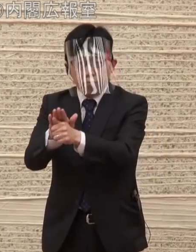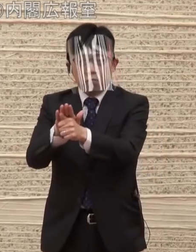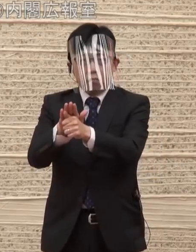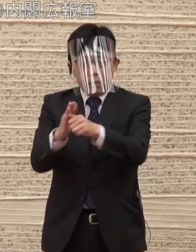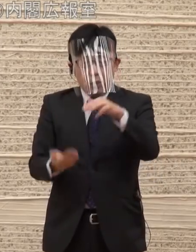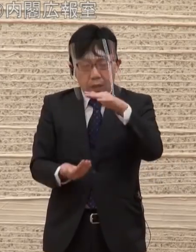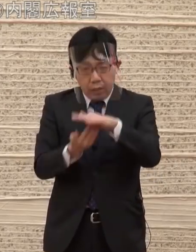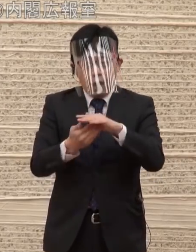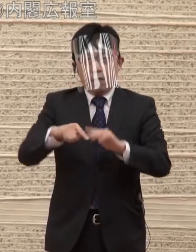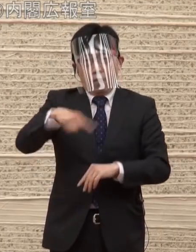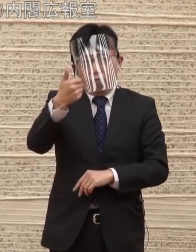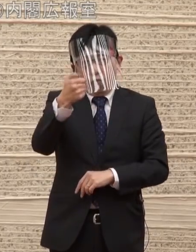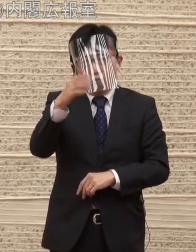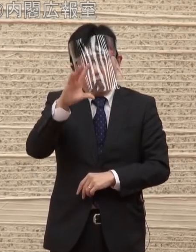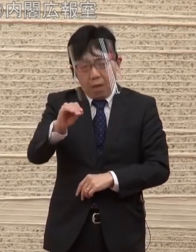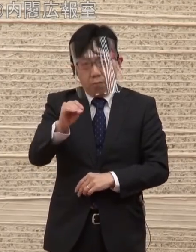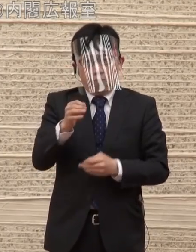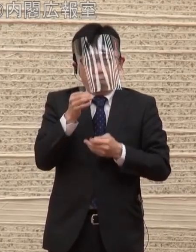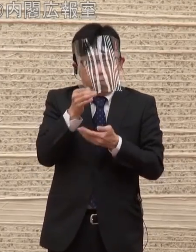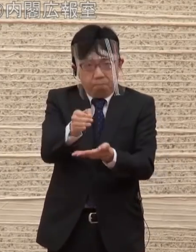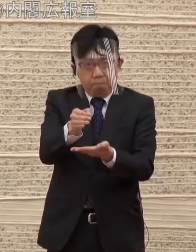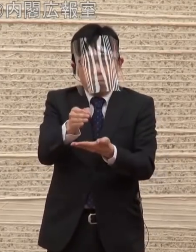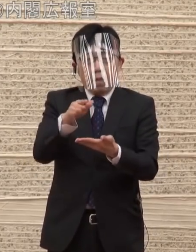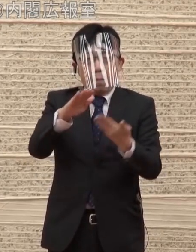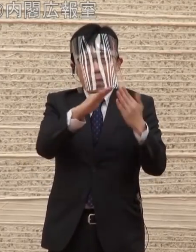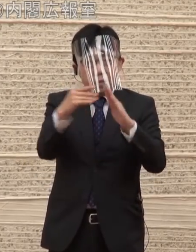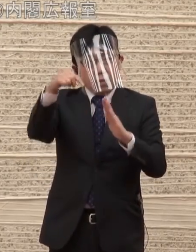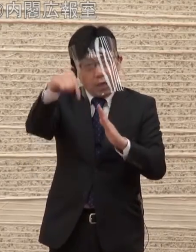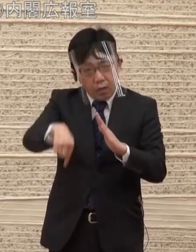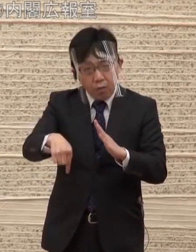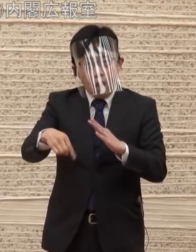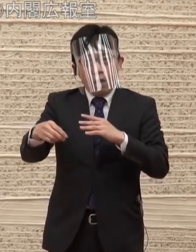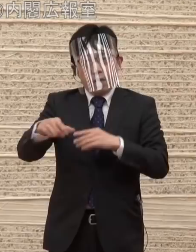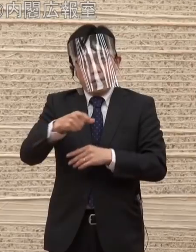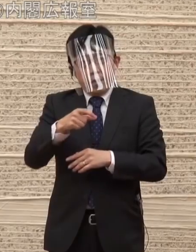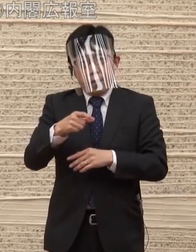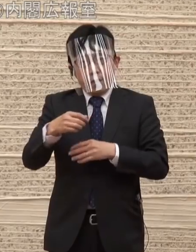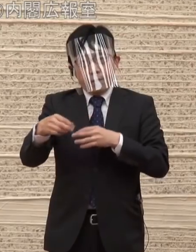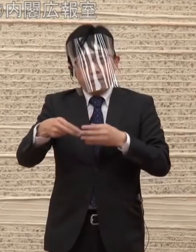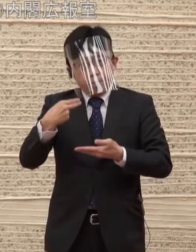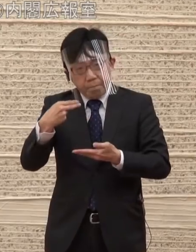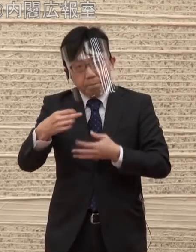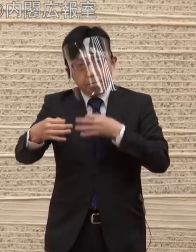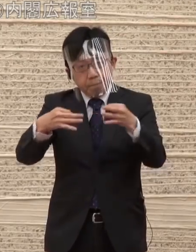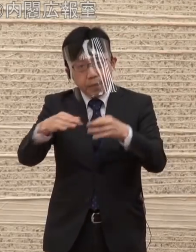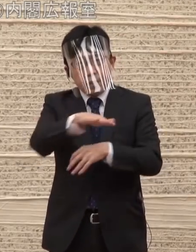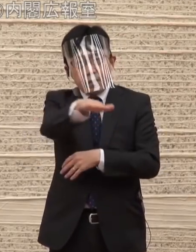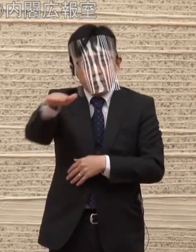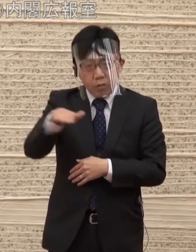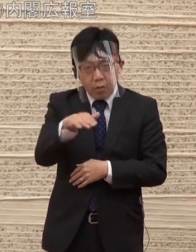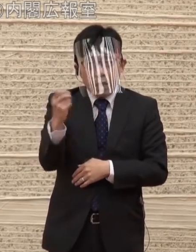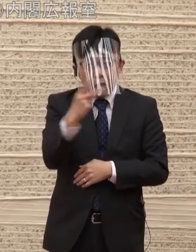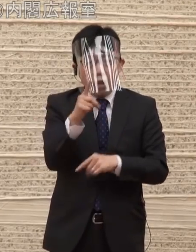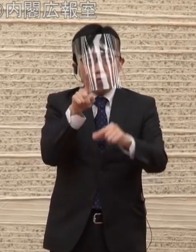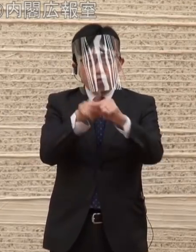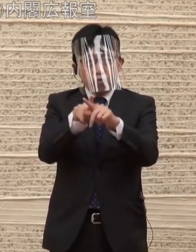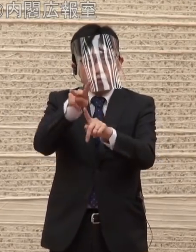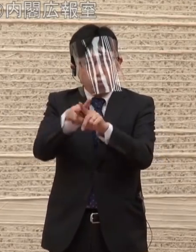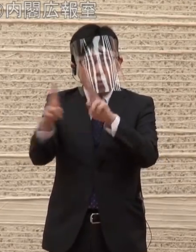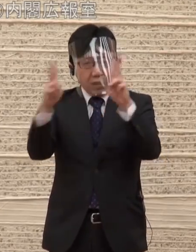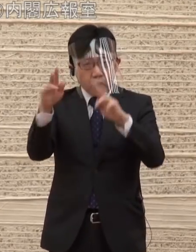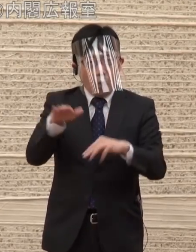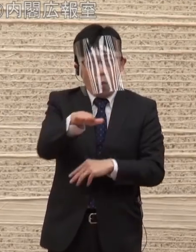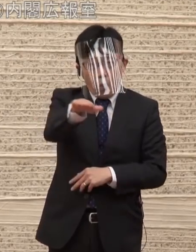で街の飲食店をはじめ中小小規模事業者の皆さんの事情再開を